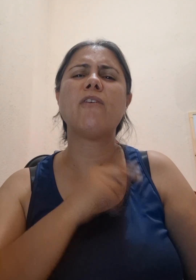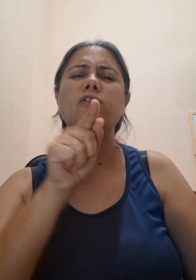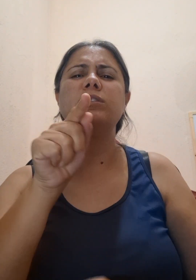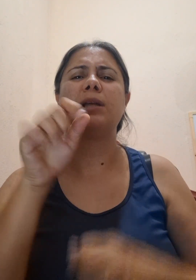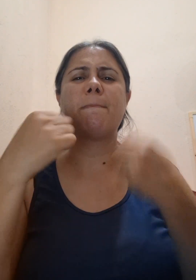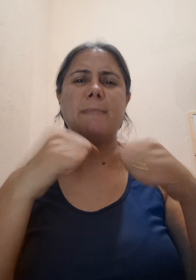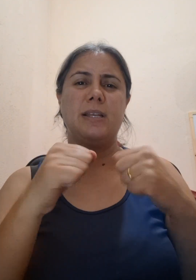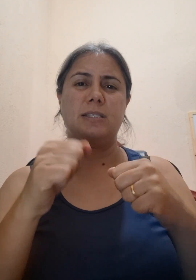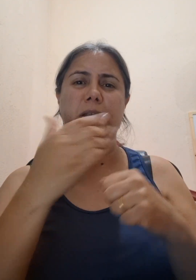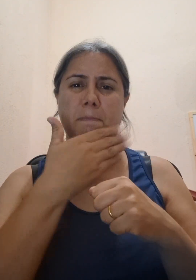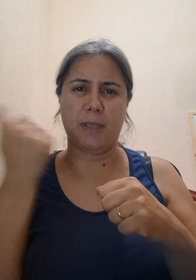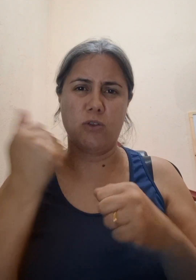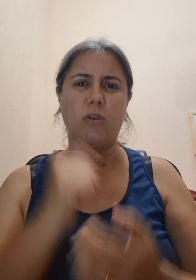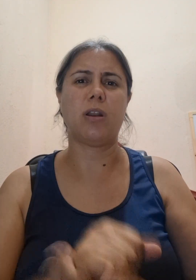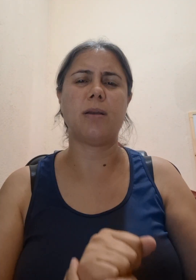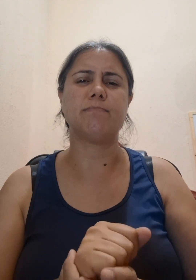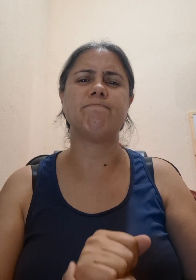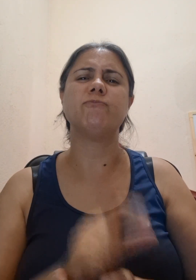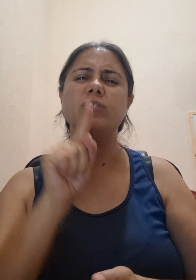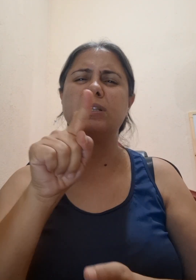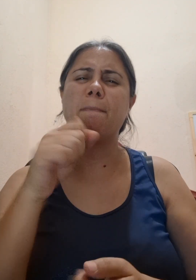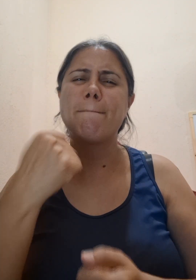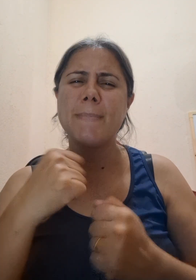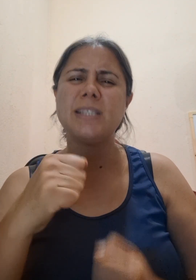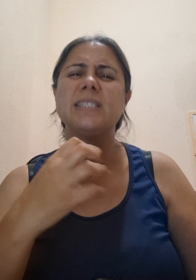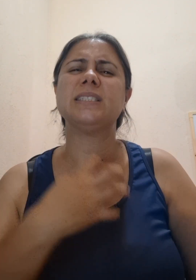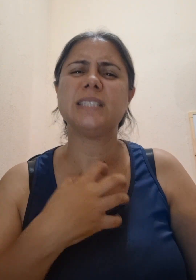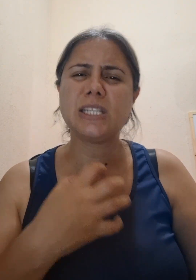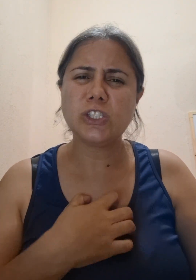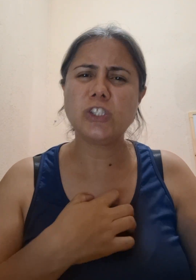para mostrar qual pecado você precisa melhorar,